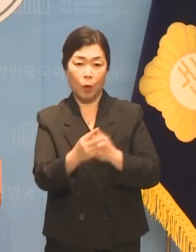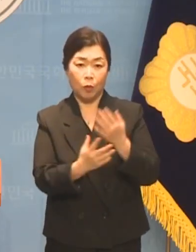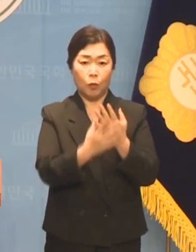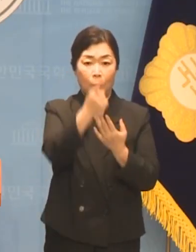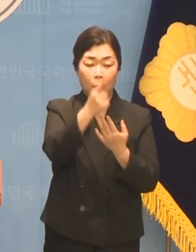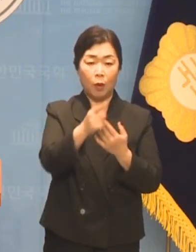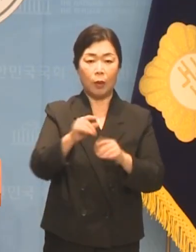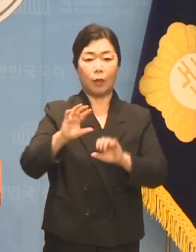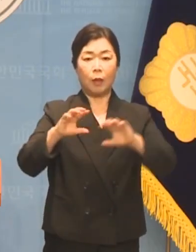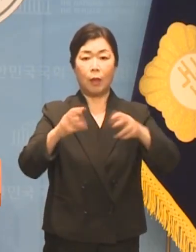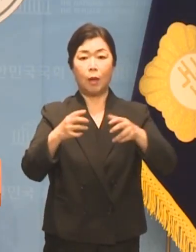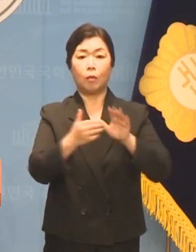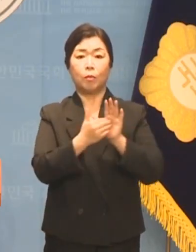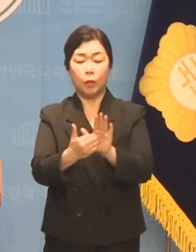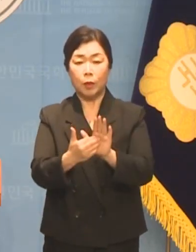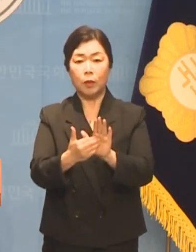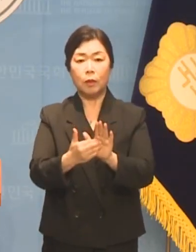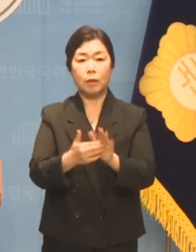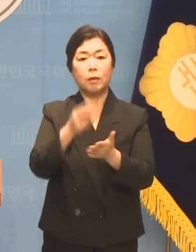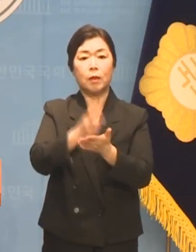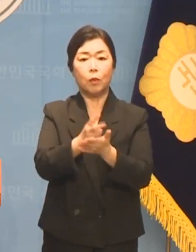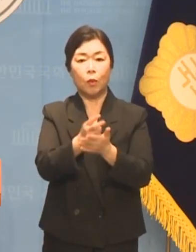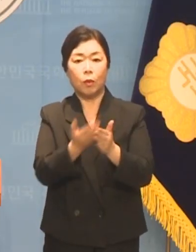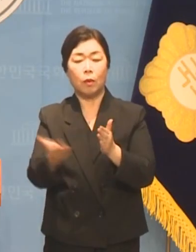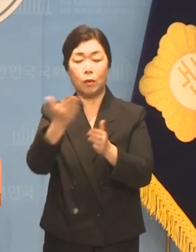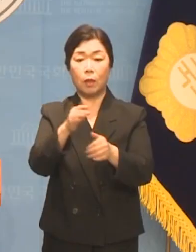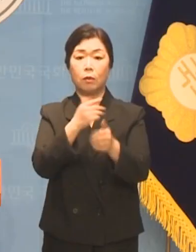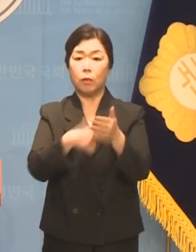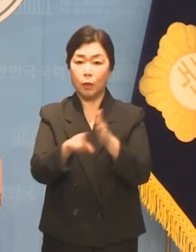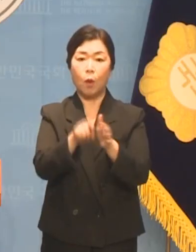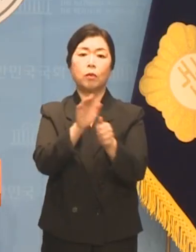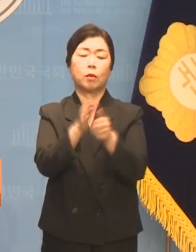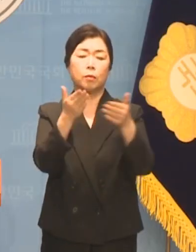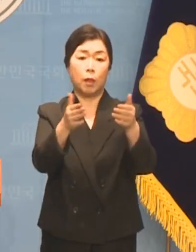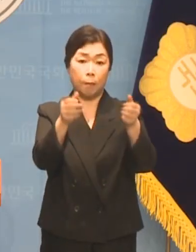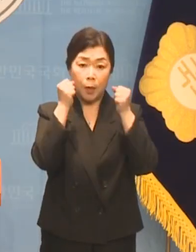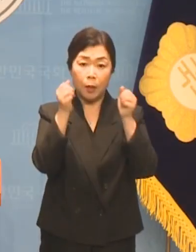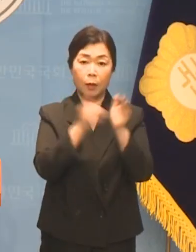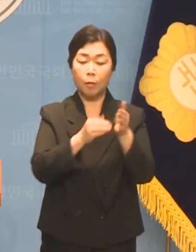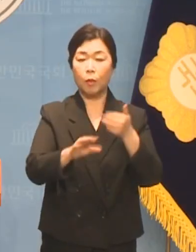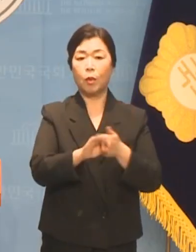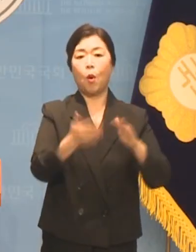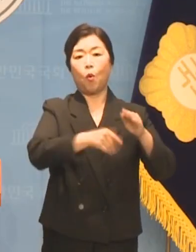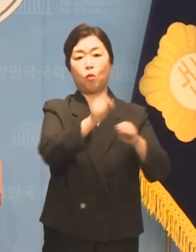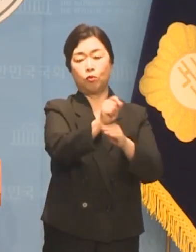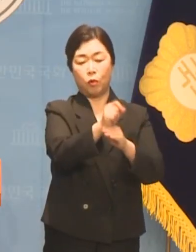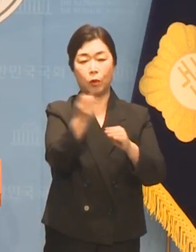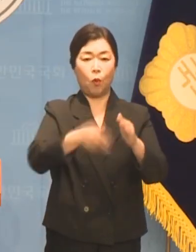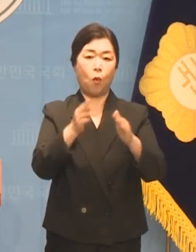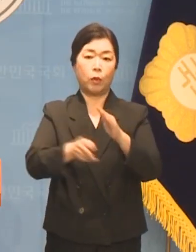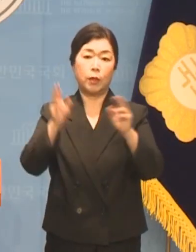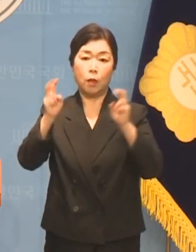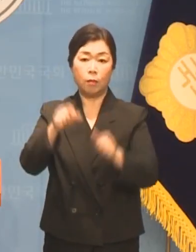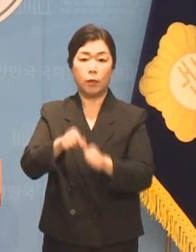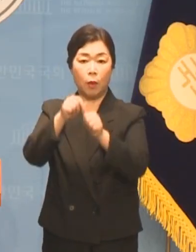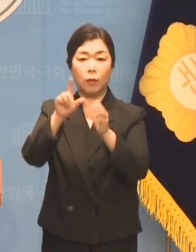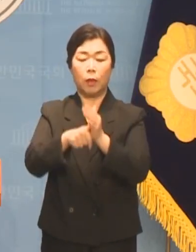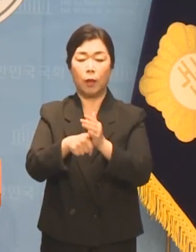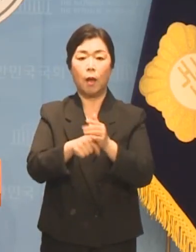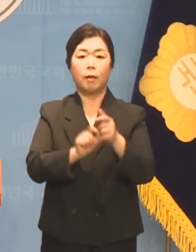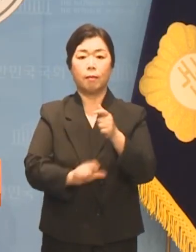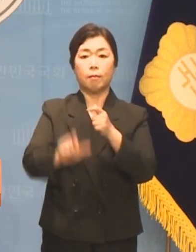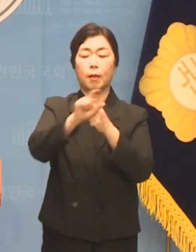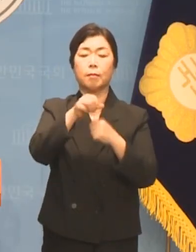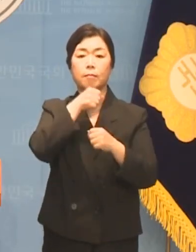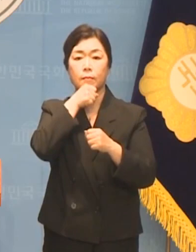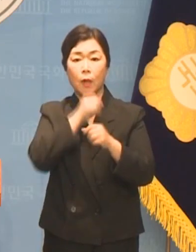안보 인재로 성장할 수 있도록 지원하겠습니다. 수료자에게는 공무원, 공기업 채용 시 파격적인